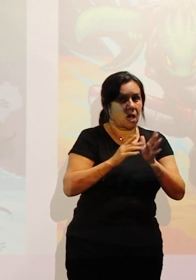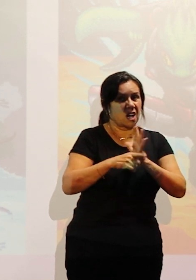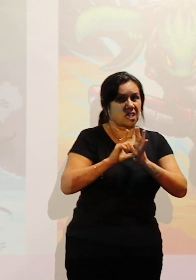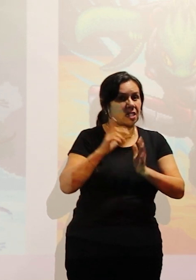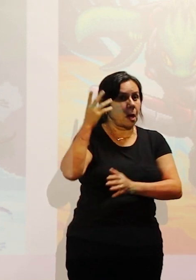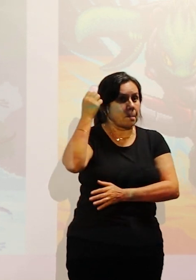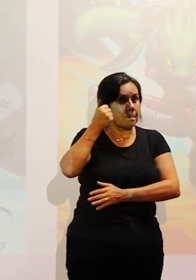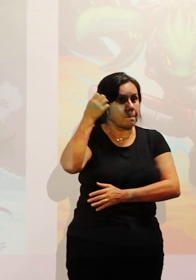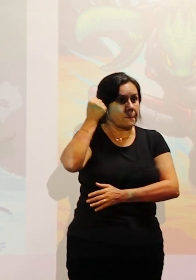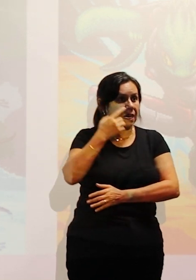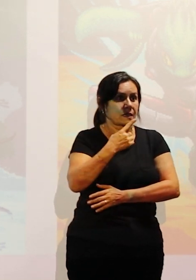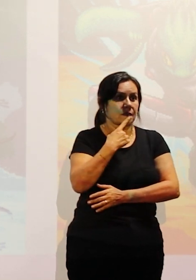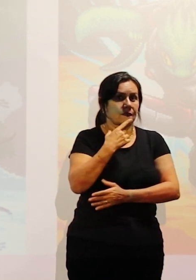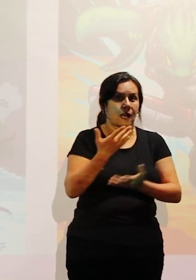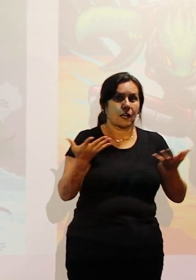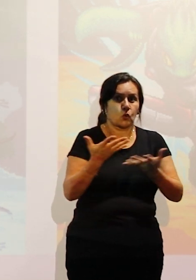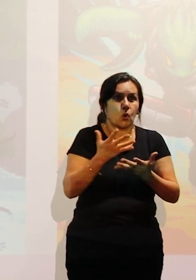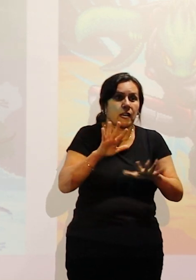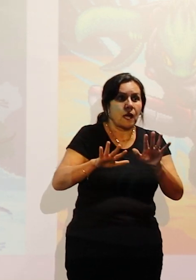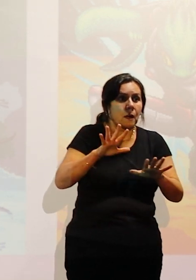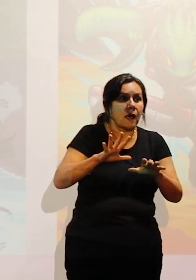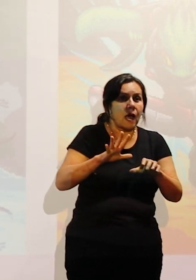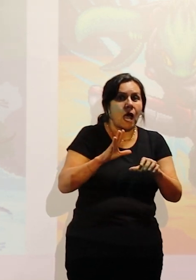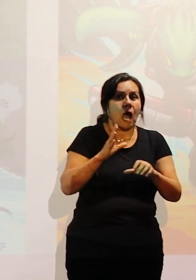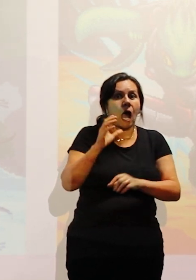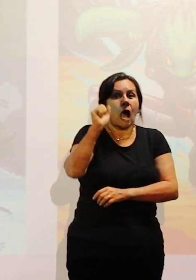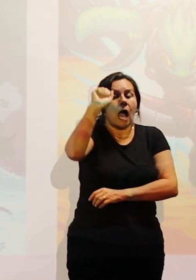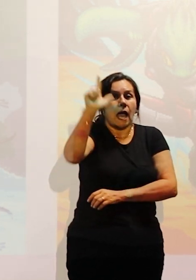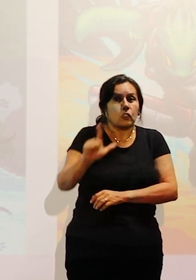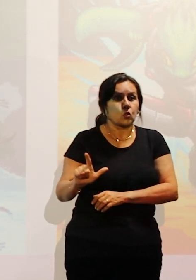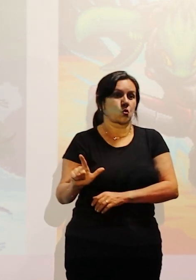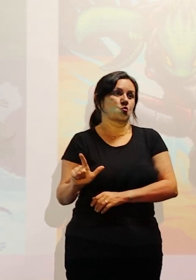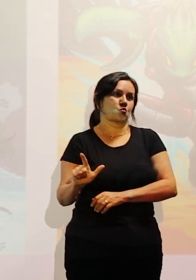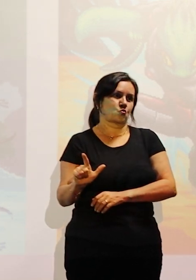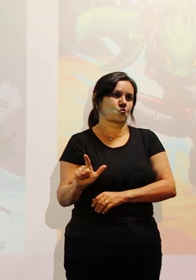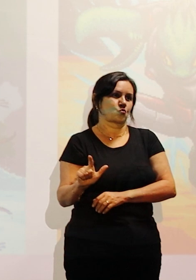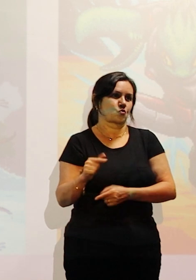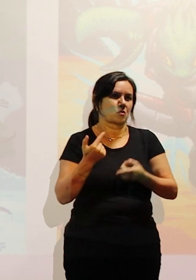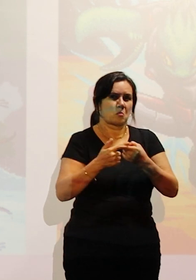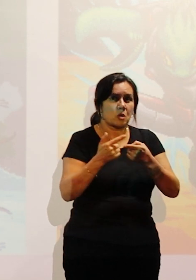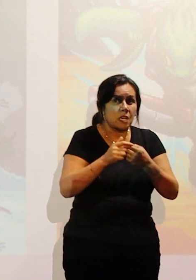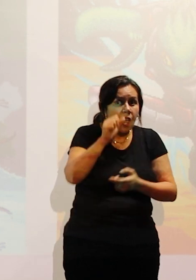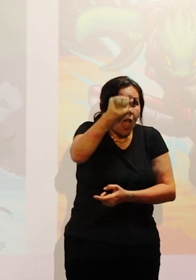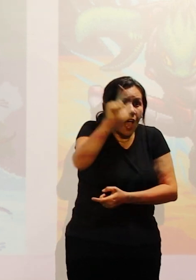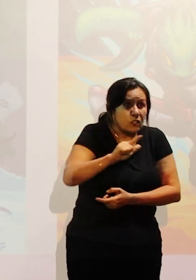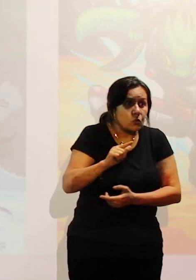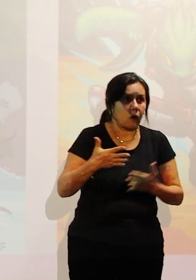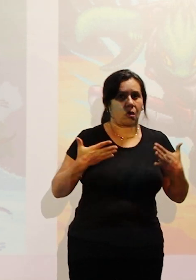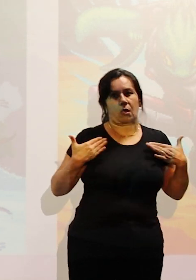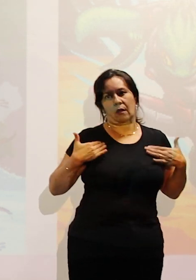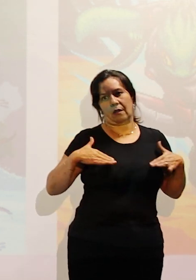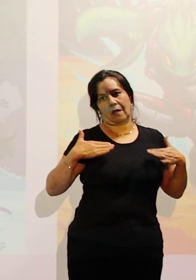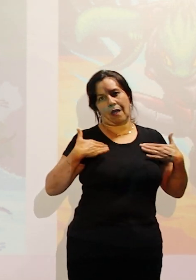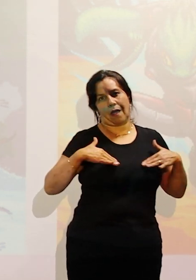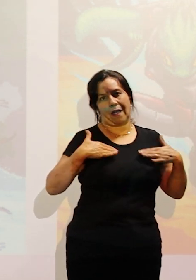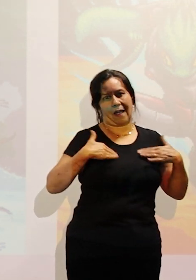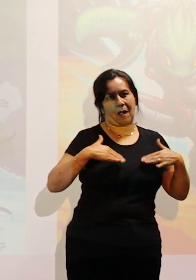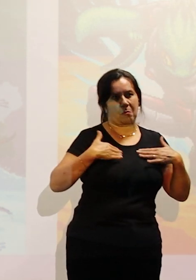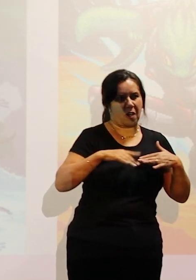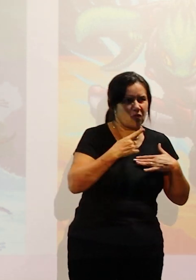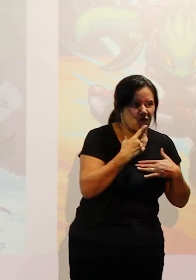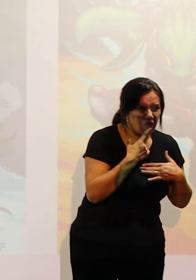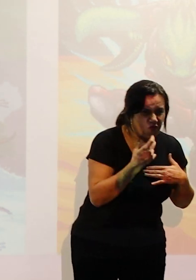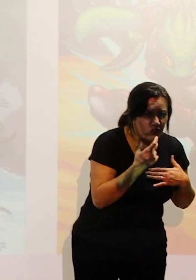e vermelho, hoje você já tem um pouco mais de azul. Por quê? Porque azul é uma cor que lembra um pouco tranquilidade, porque ela é uma cor fria, o